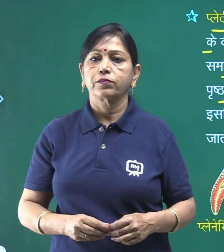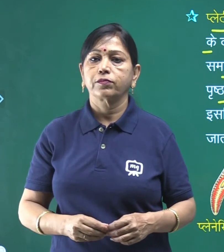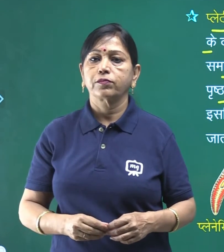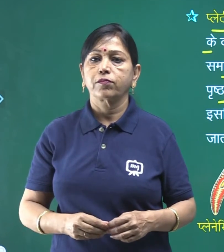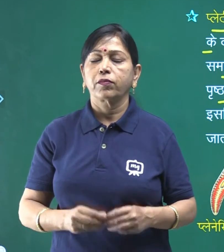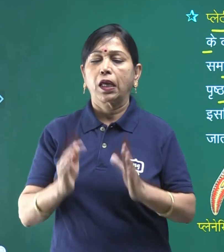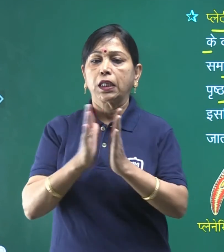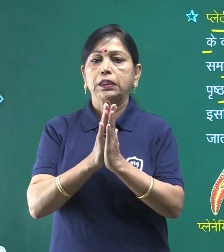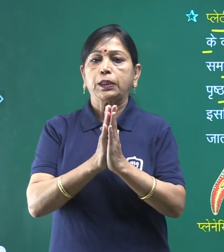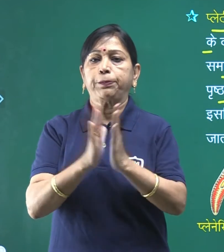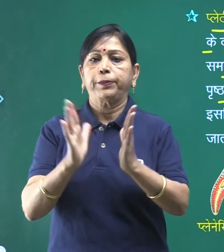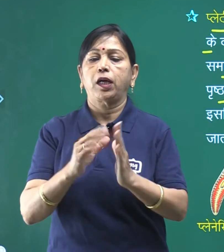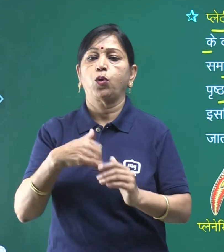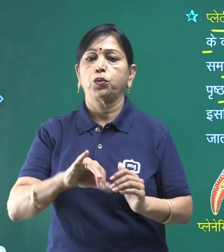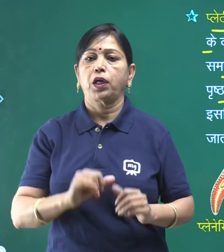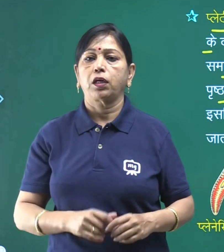चपटा होता है,